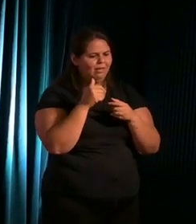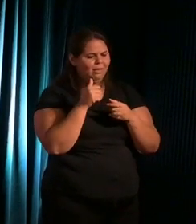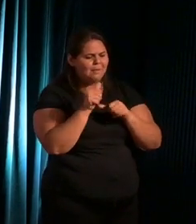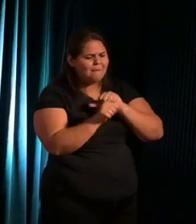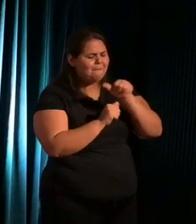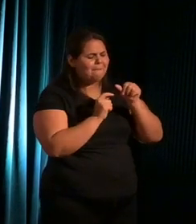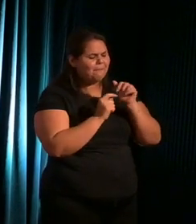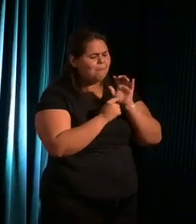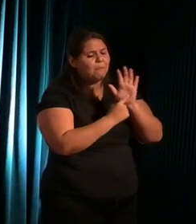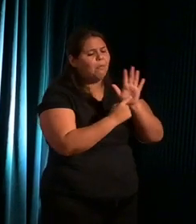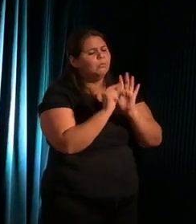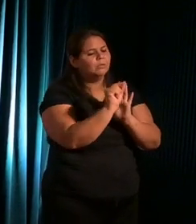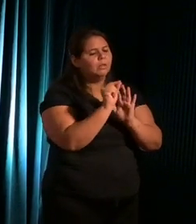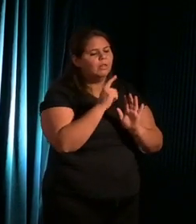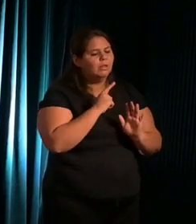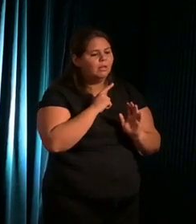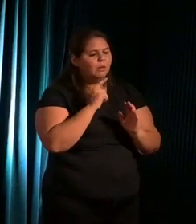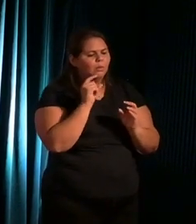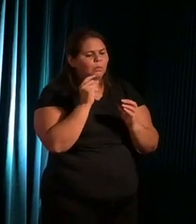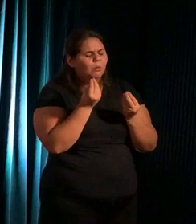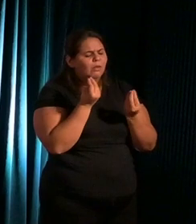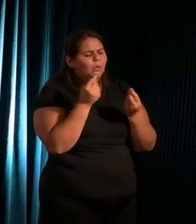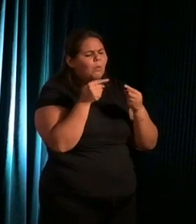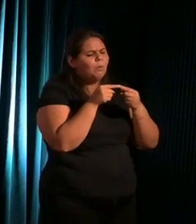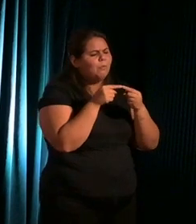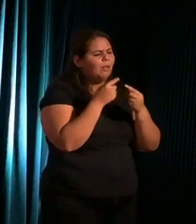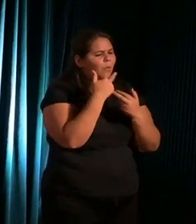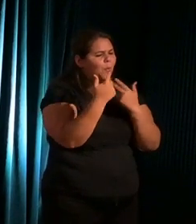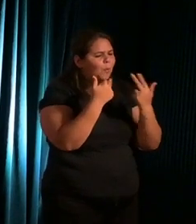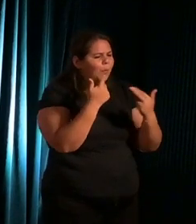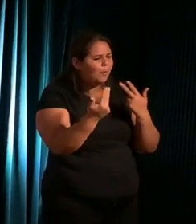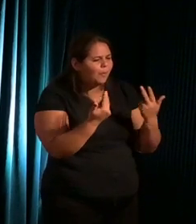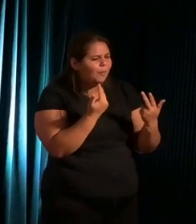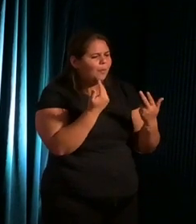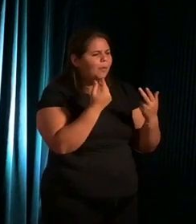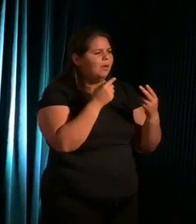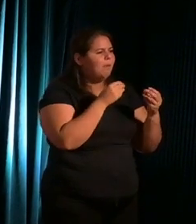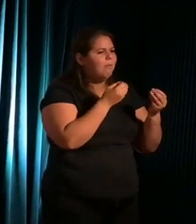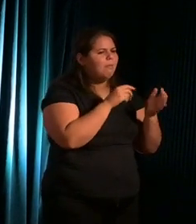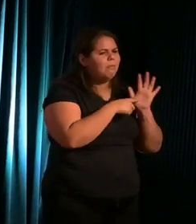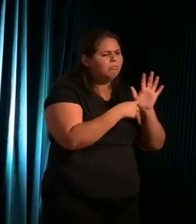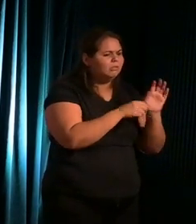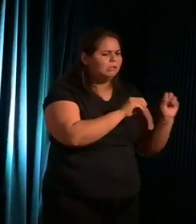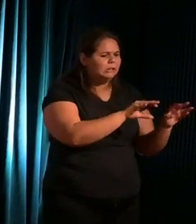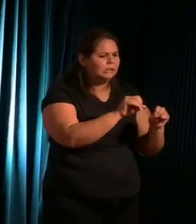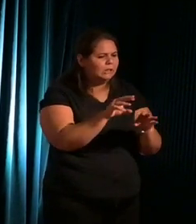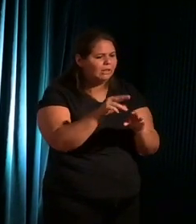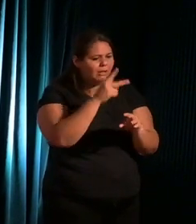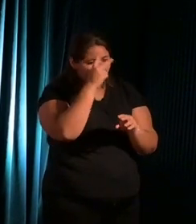relação com o ensino, né, com toda uma geração que